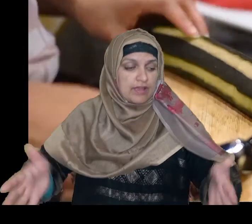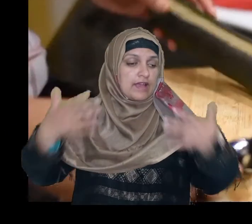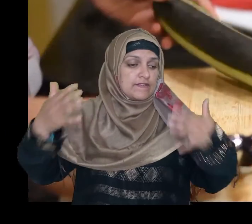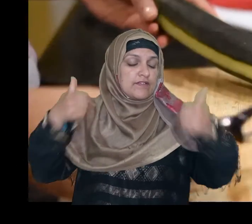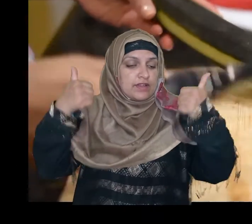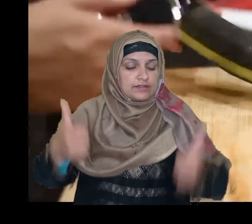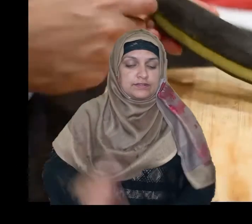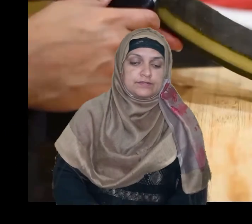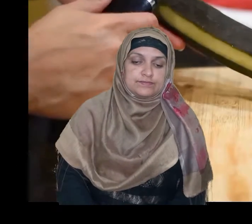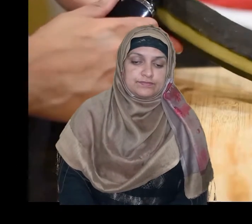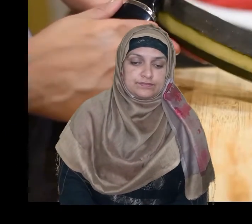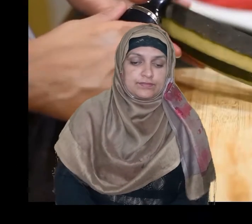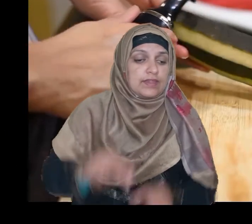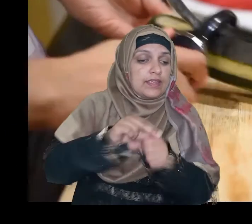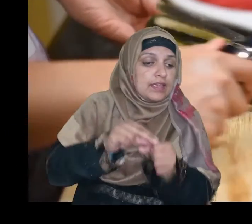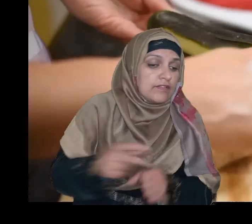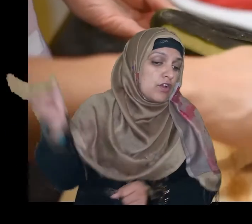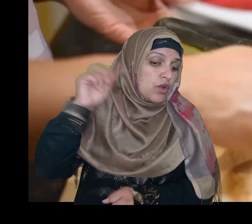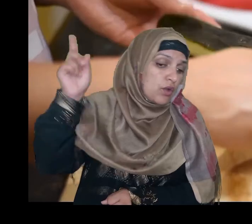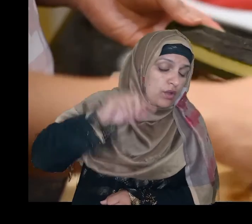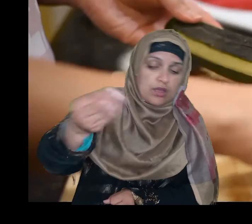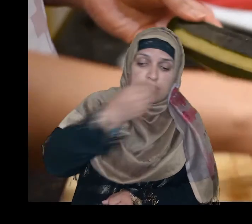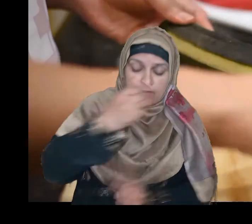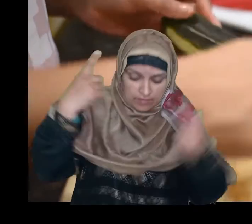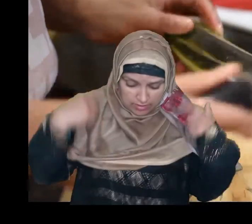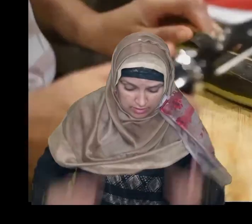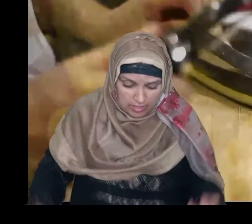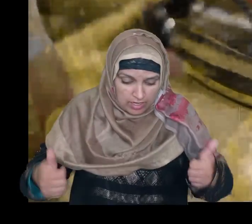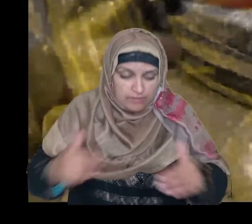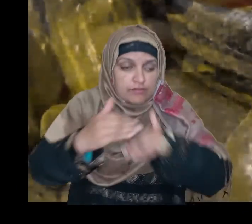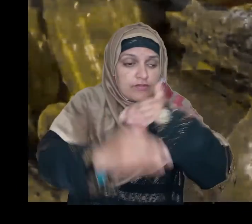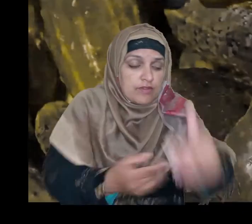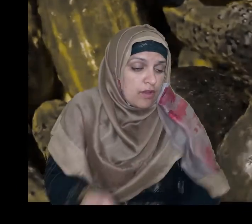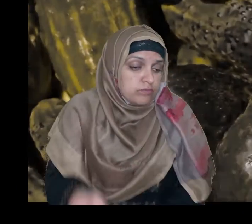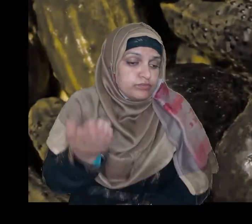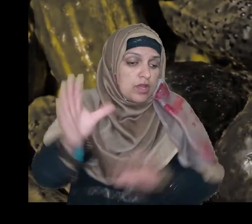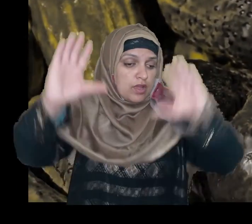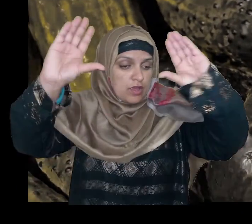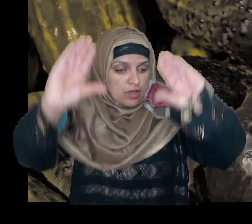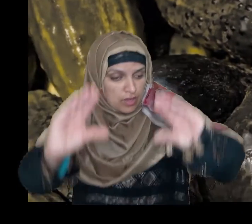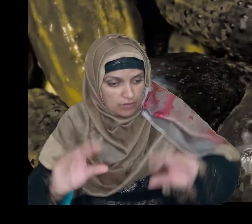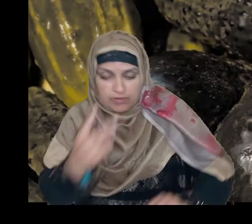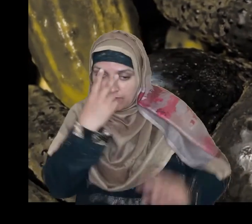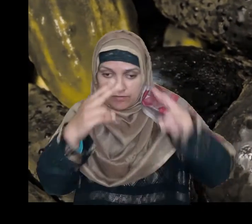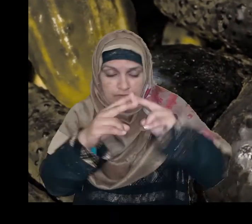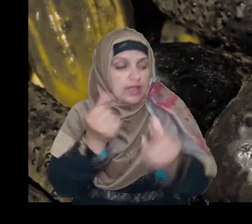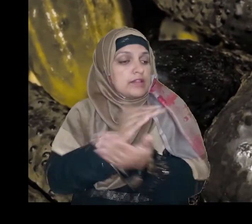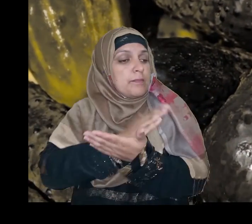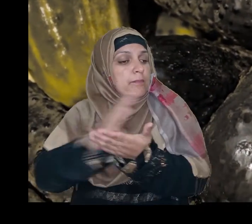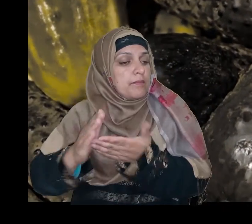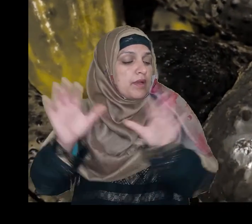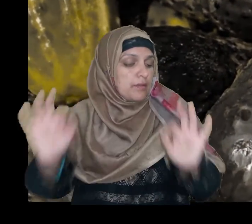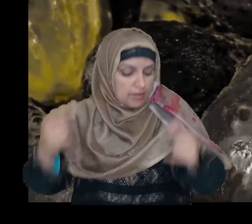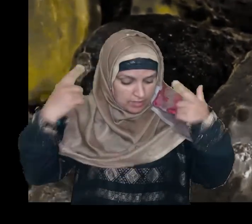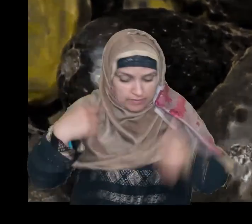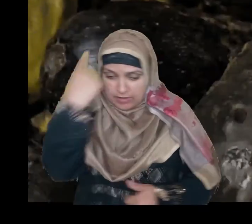है। खीरे का रोज़ाना इस्तेमाल इंसानी जिस्म में ज़ायद वज़न की मकदार को कम करता है और जिस्म से मुज़िर असरात ख़त्म करके